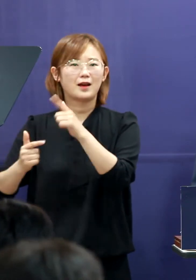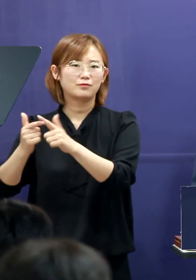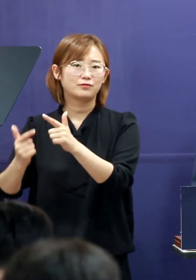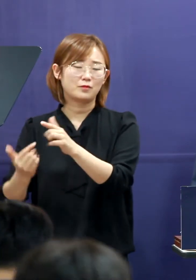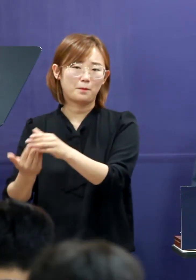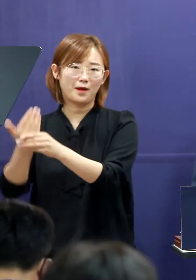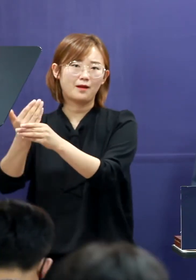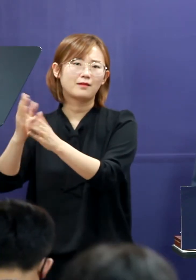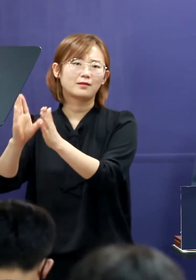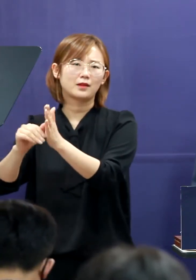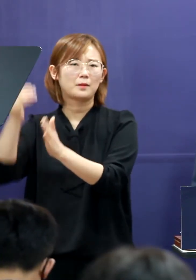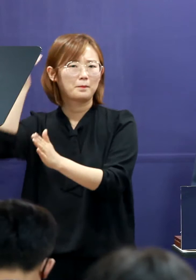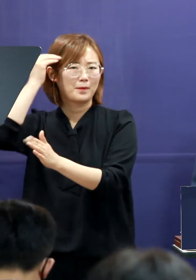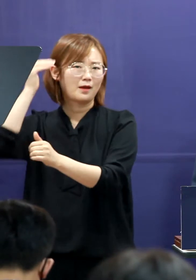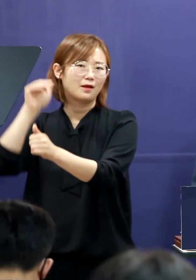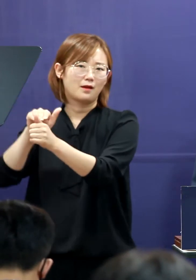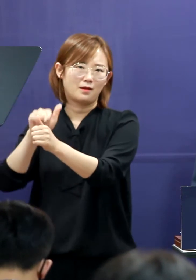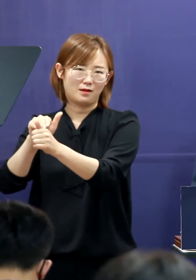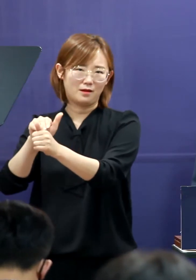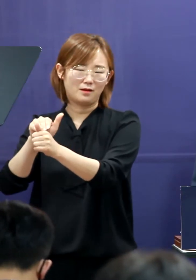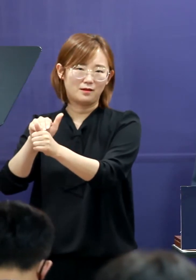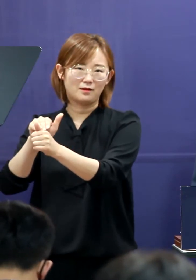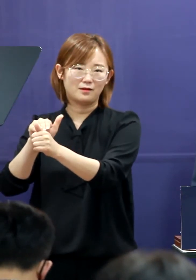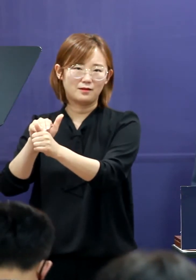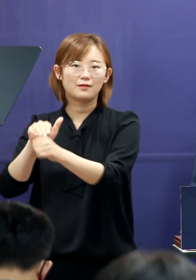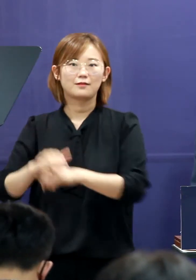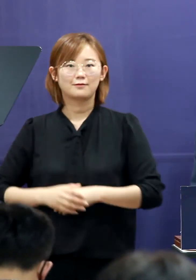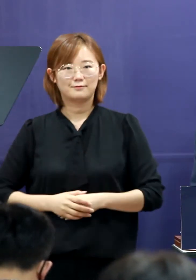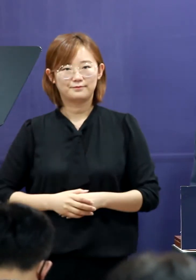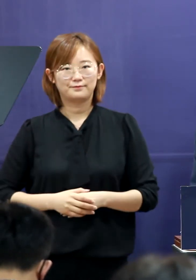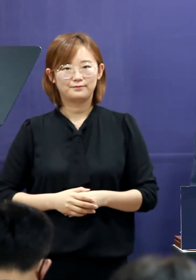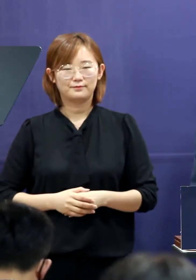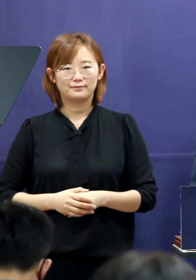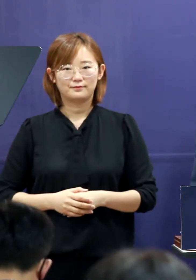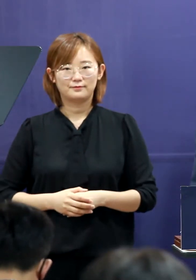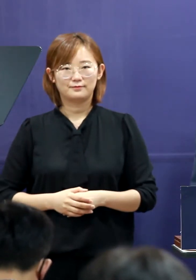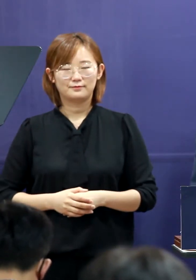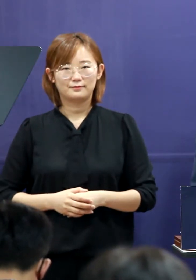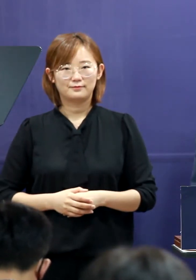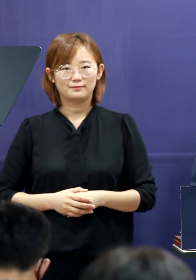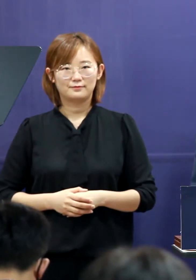되는 그런 요소가 있습니다. 한편으로는 또